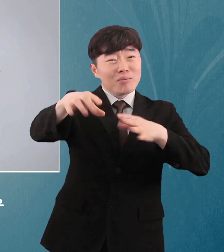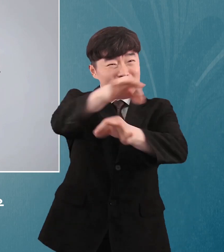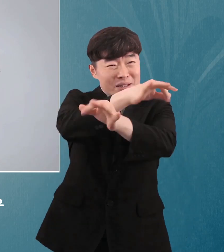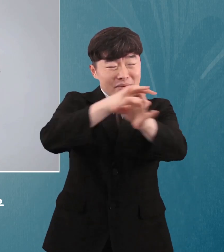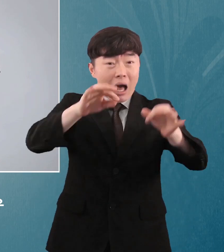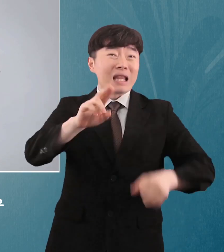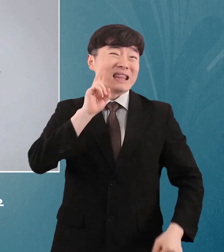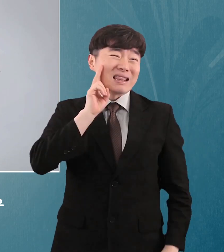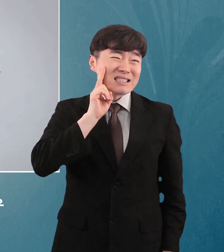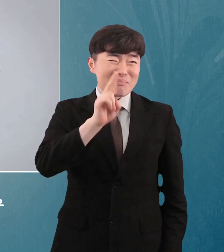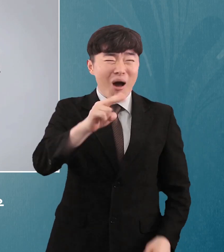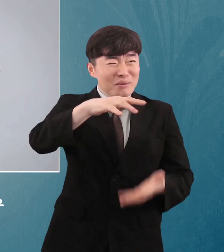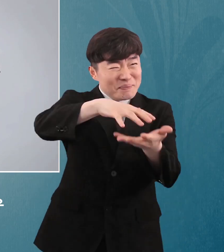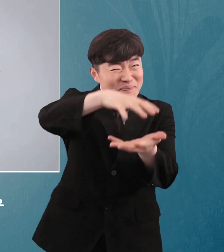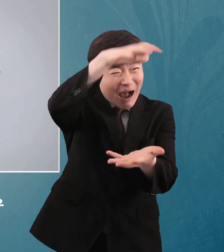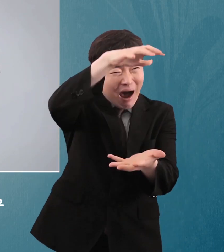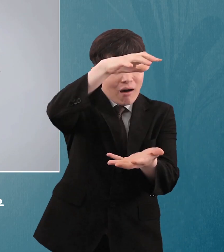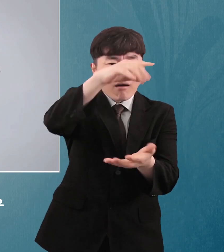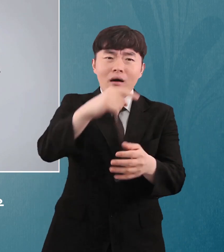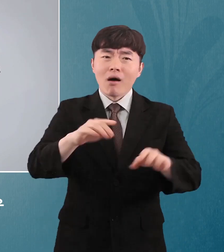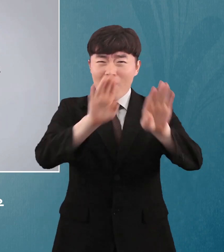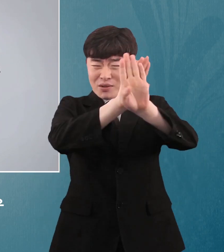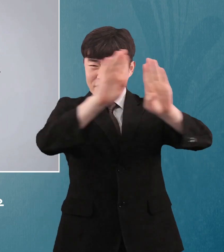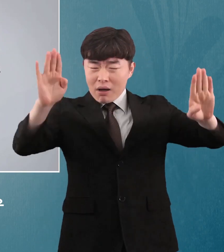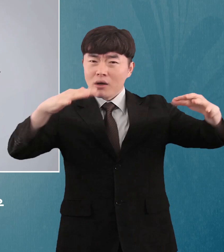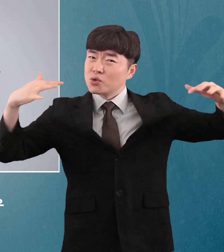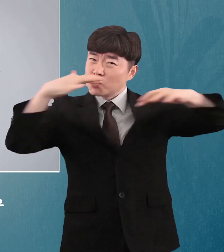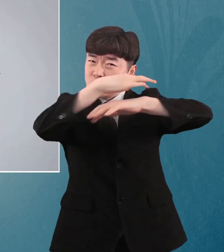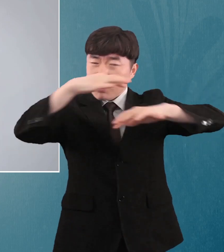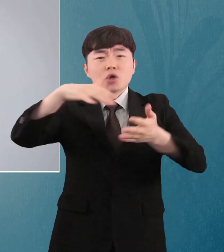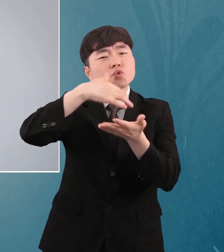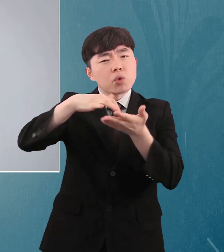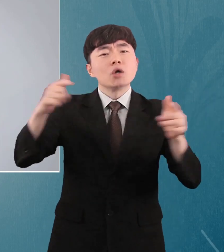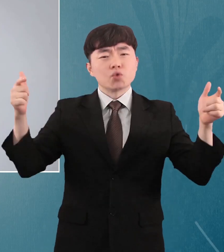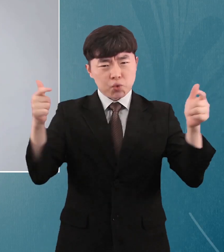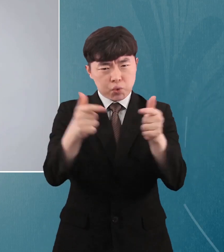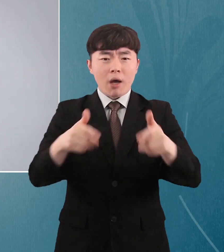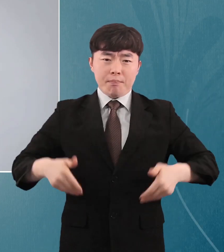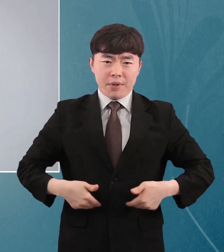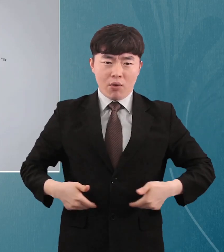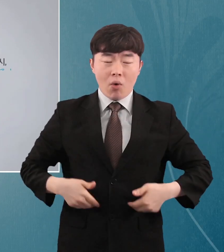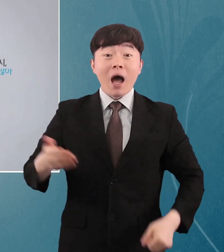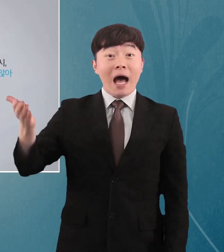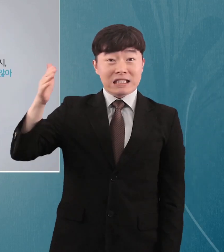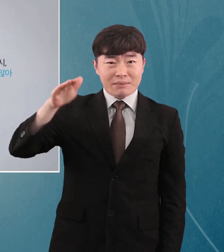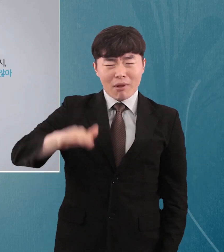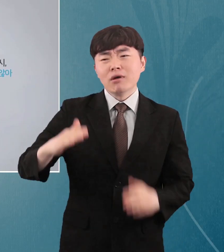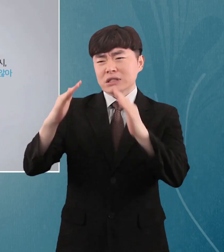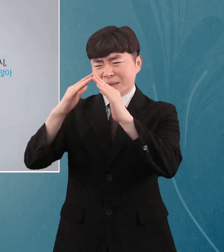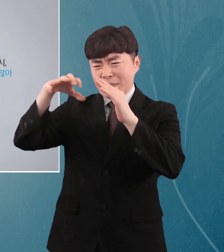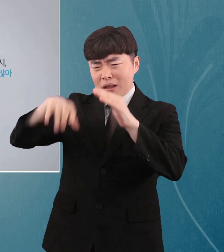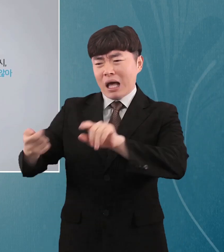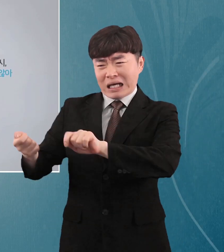농도가 나쁨 이상인 경우 자연 환기를 줄이는 것이 좋습니다. 그러나